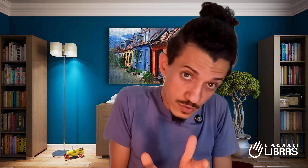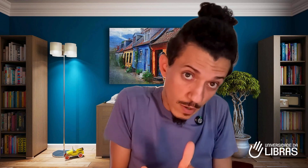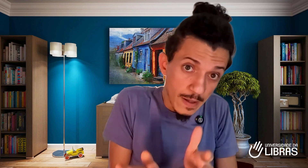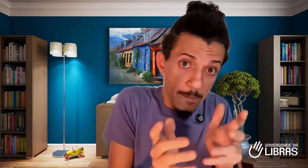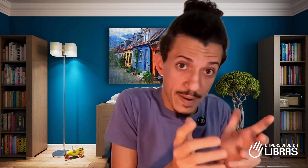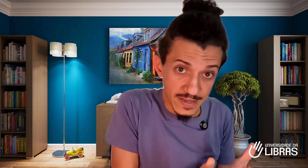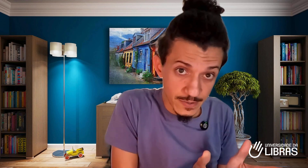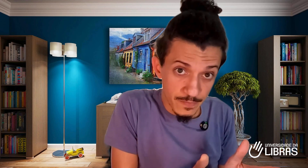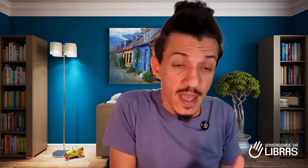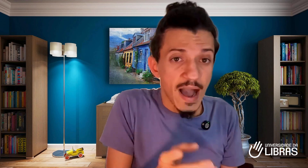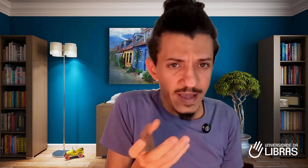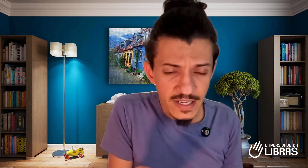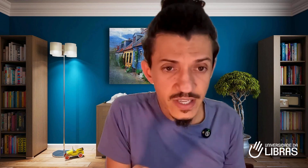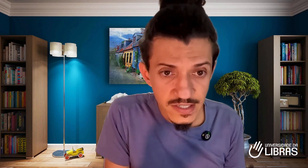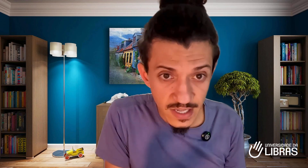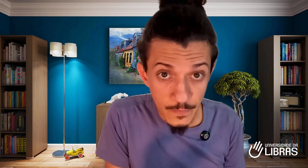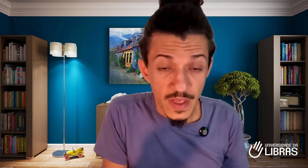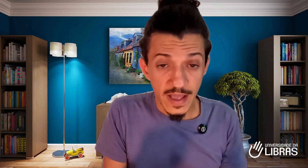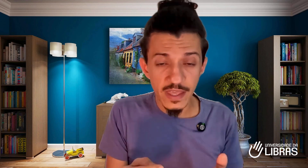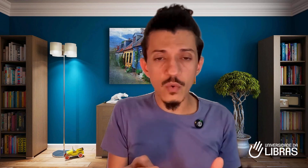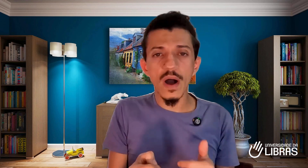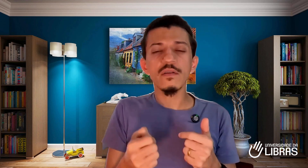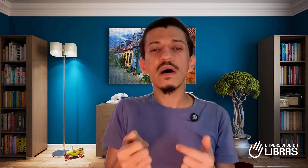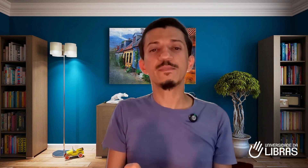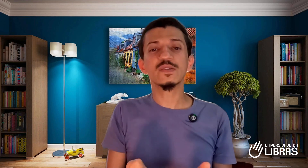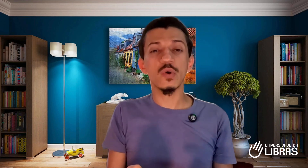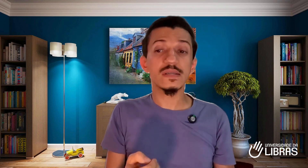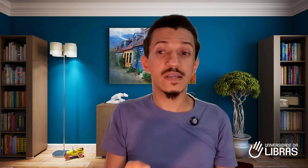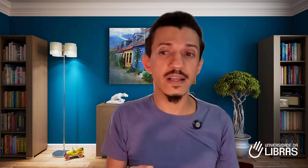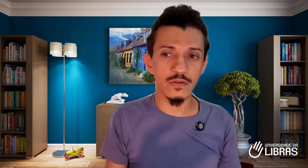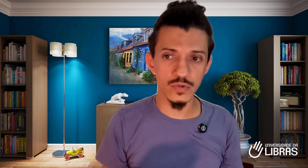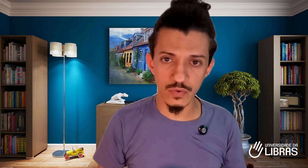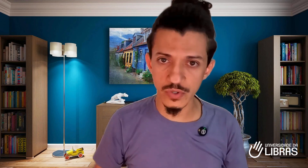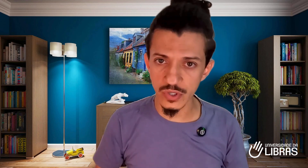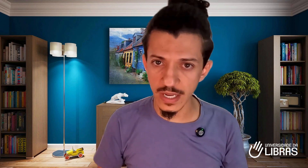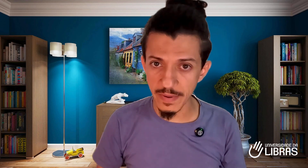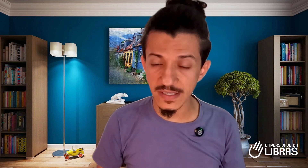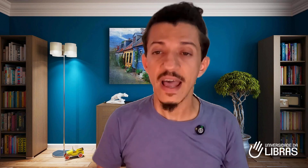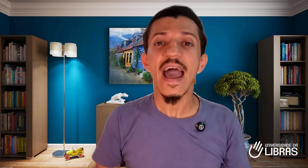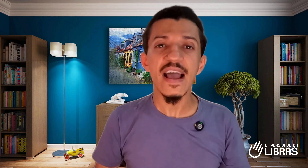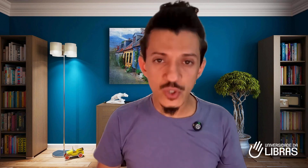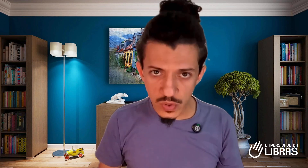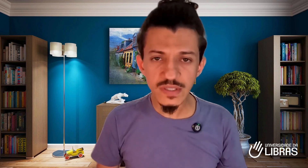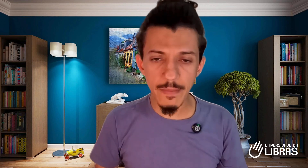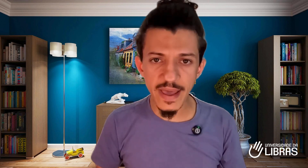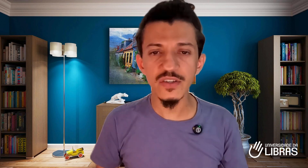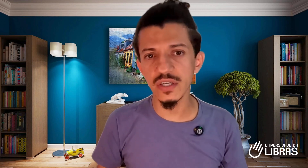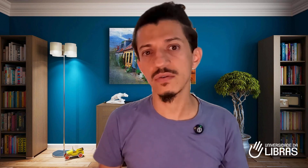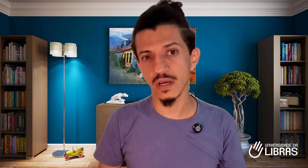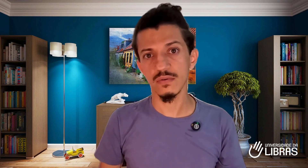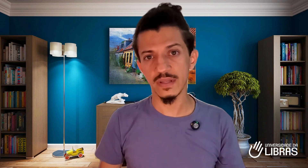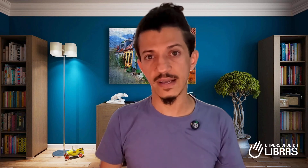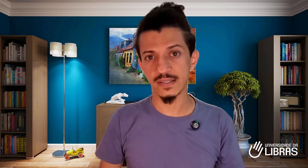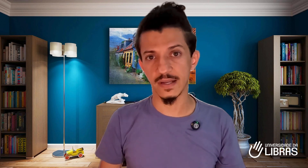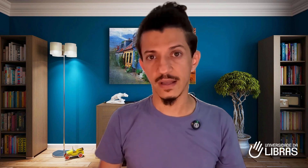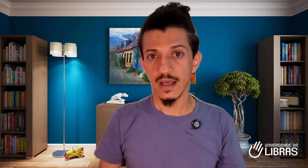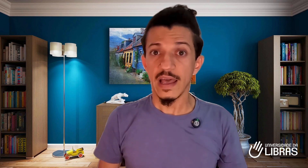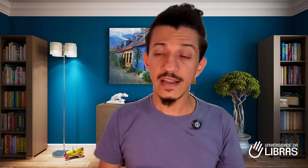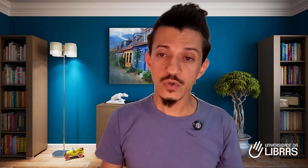para isso. A grande questão é que quando as pessoas entram nos cursos de Libras, é justamente isso que acontece. Eles